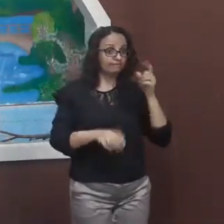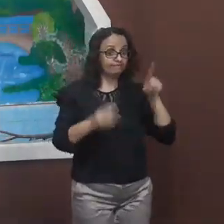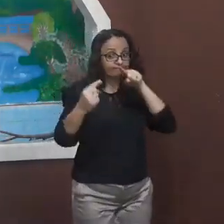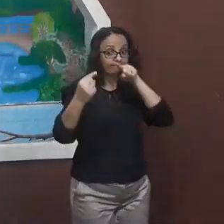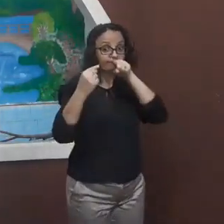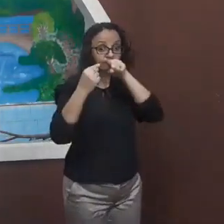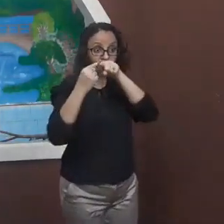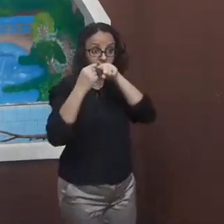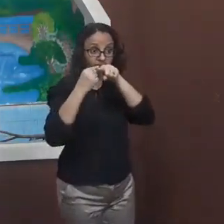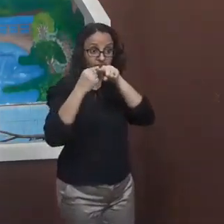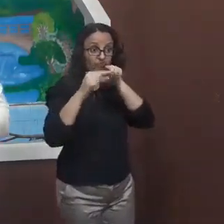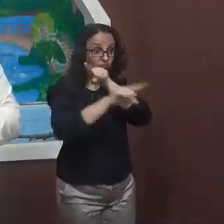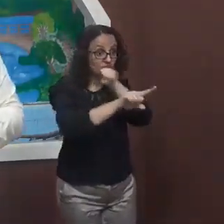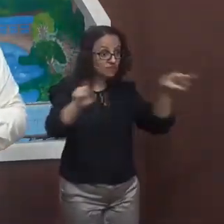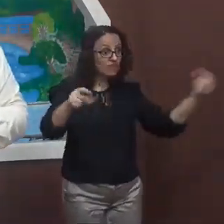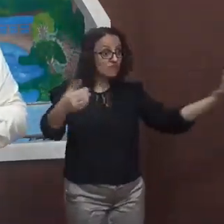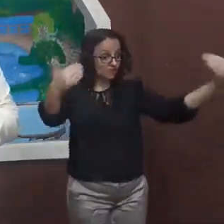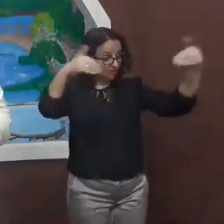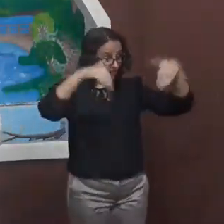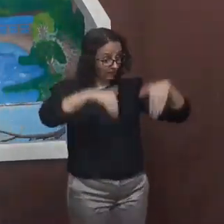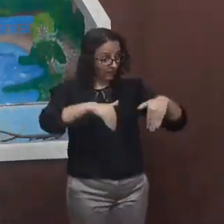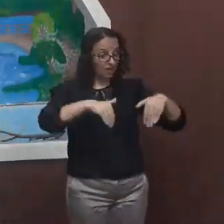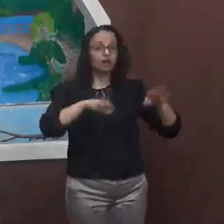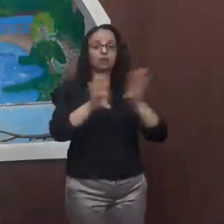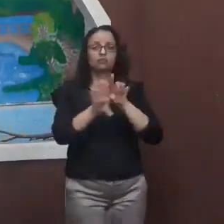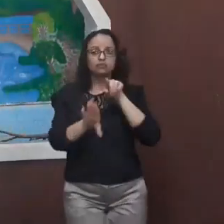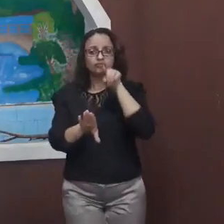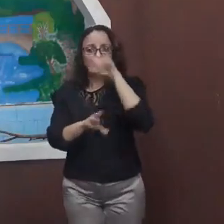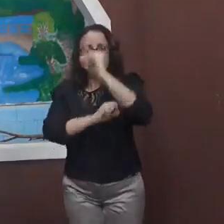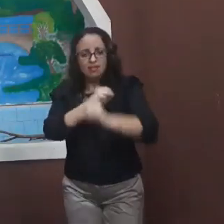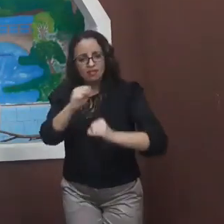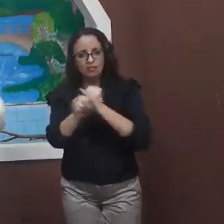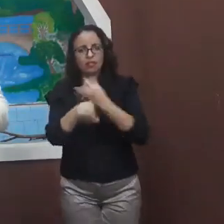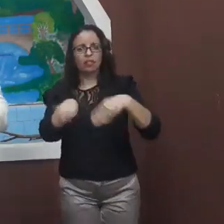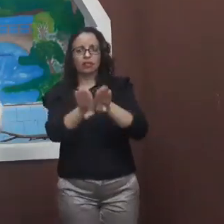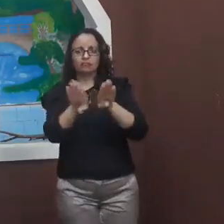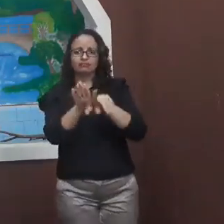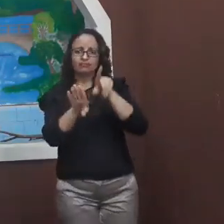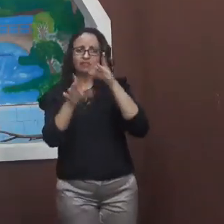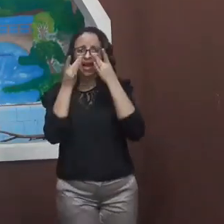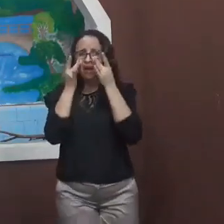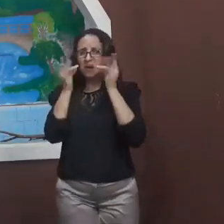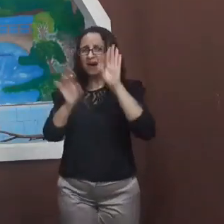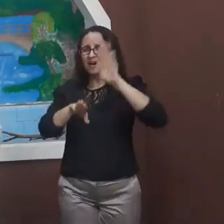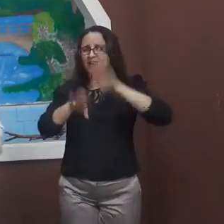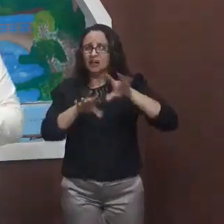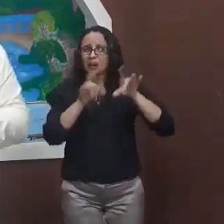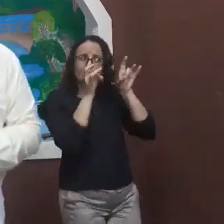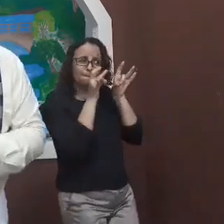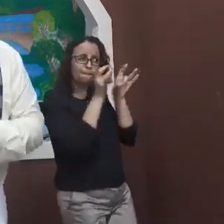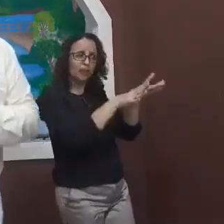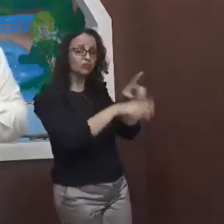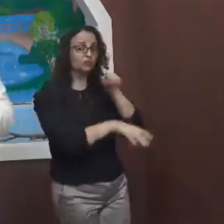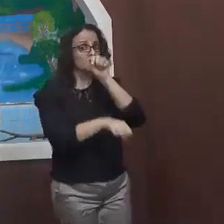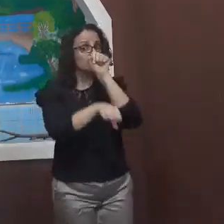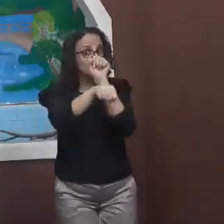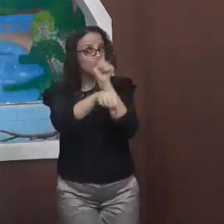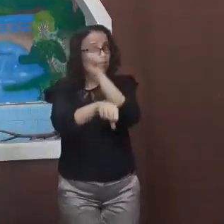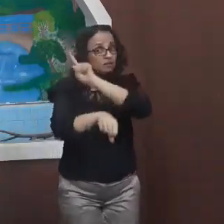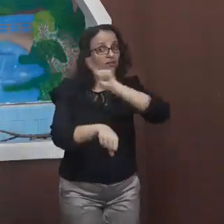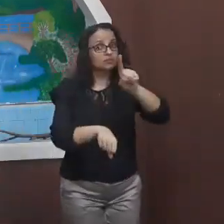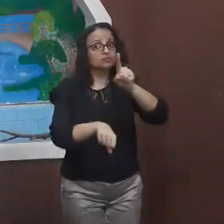me ouvindo, nós estamos transmitindo o culto aqui ao vivo. Você que está me ouvindo, talvez você tenha um propósito diante de Deus e você abandonou. Não abandone, persevere, busque